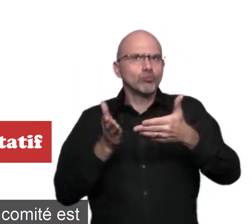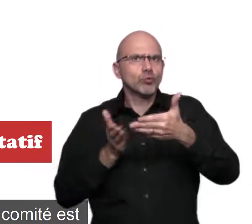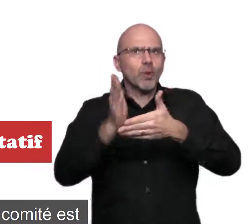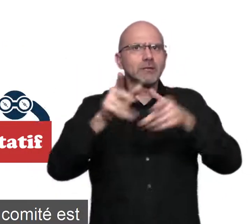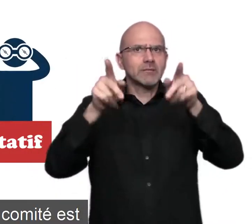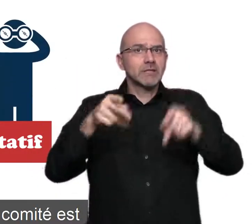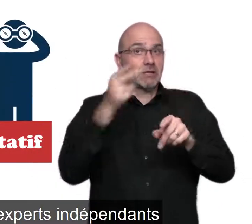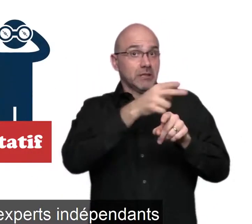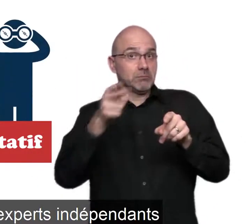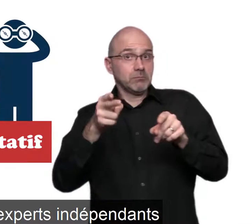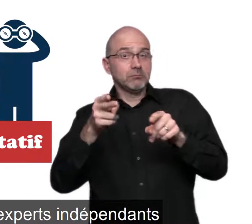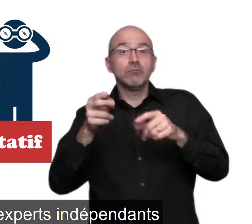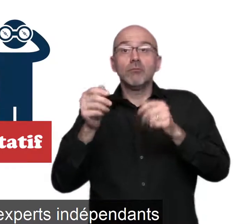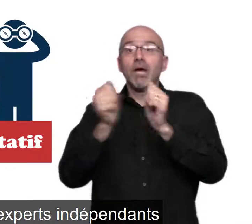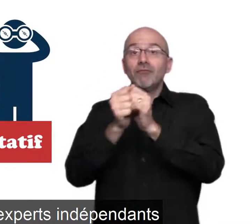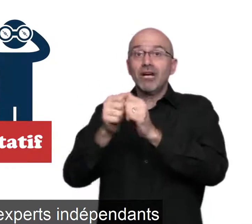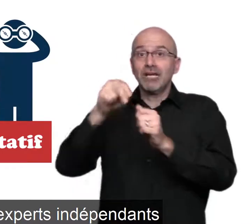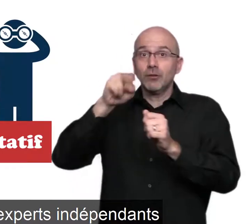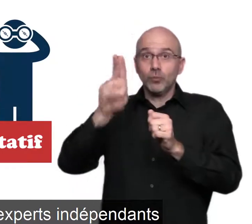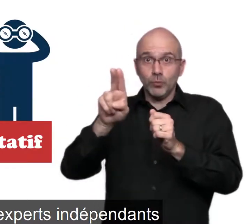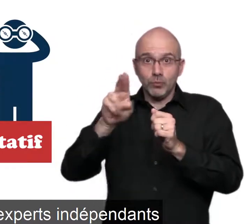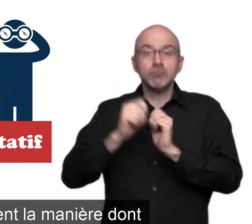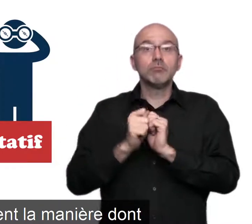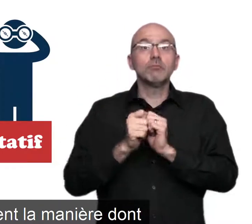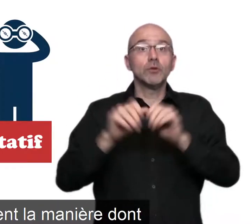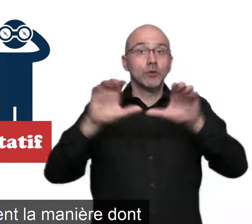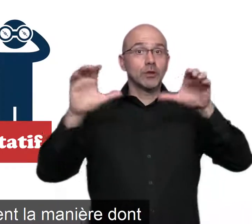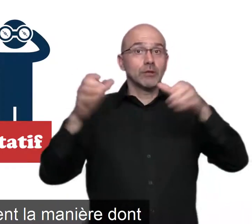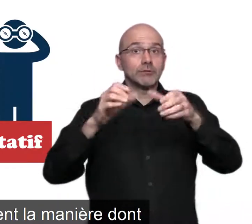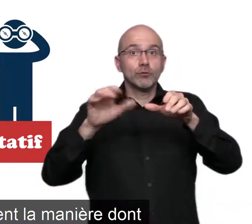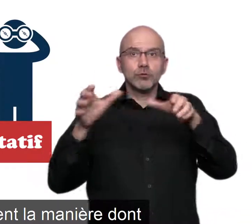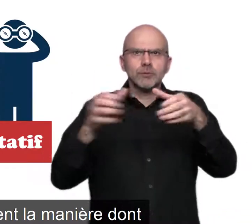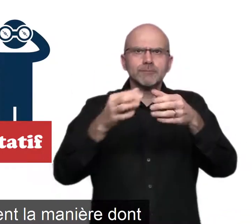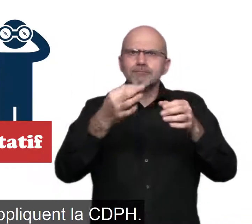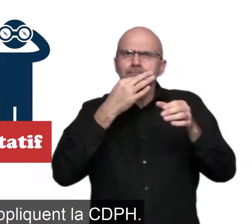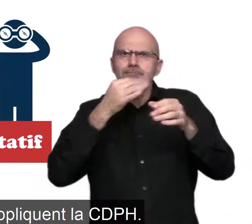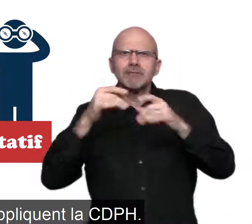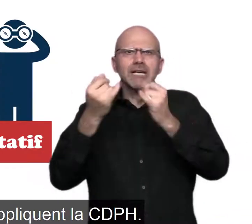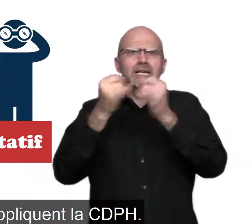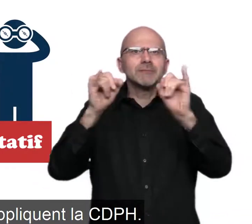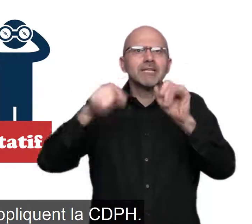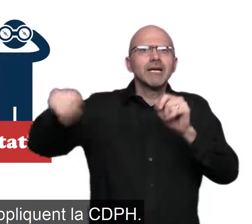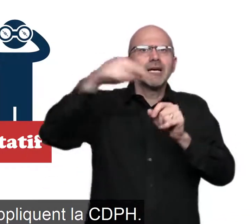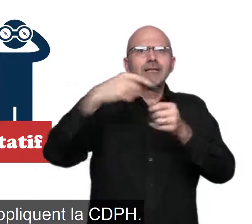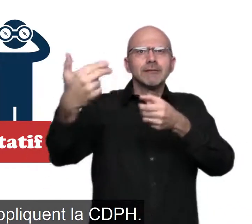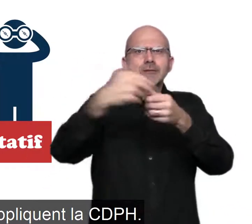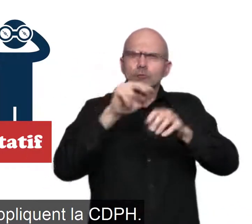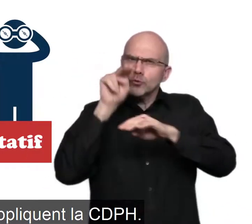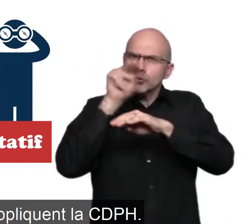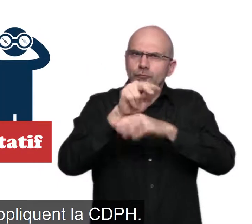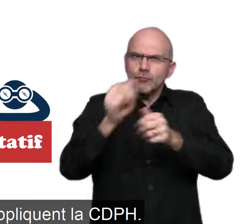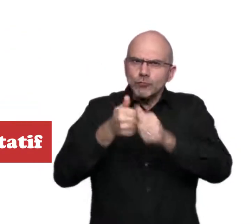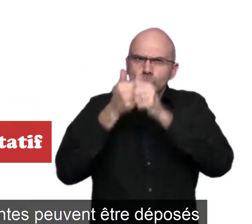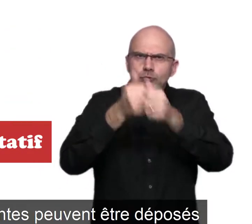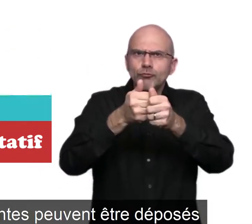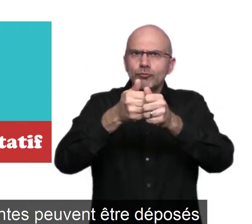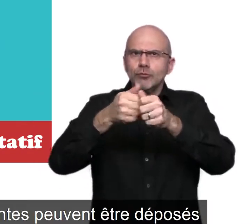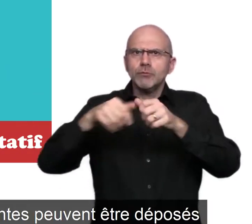communauté est un groupe d'experts indépendants qui surveille la manière dont les pays appliquent la CDPH. Deux types de